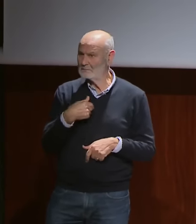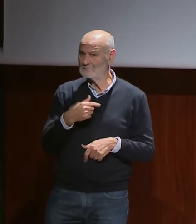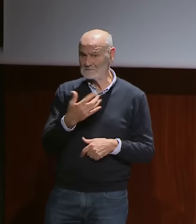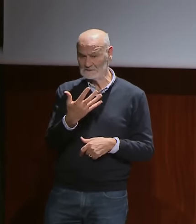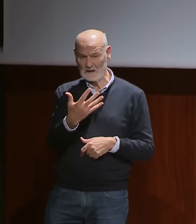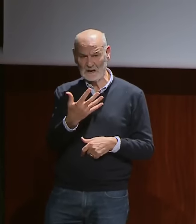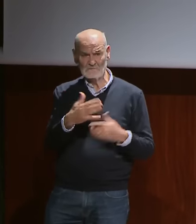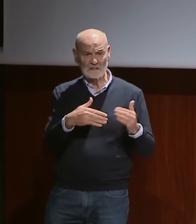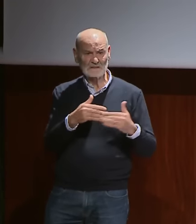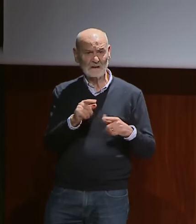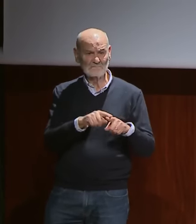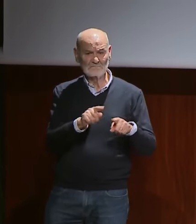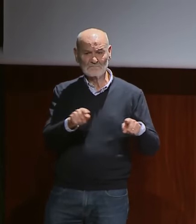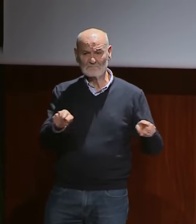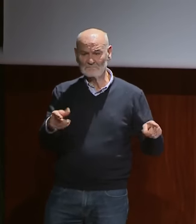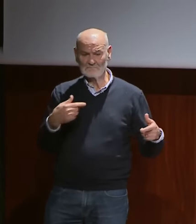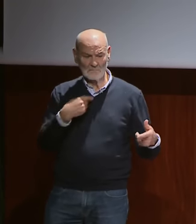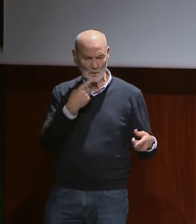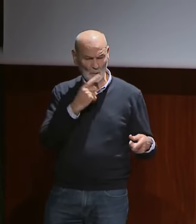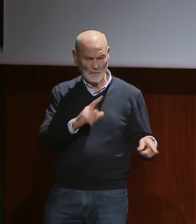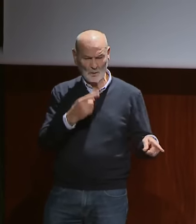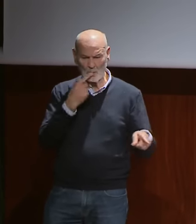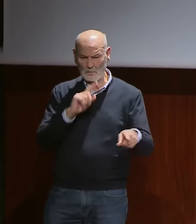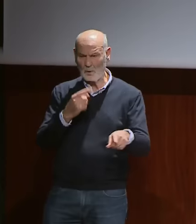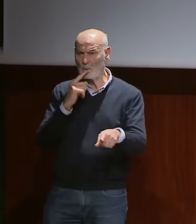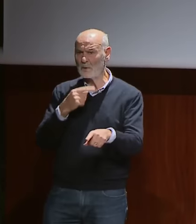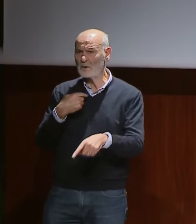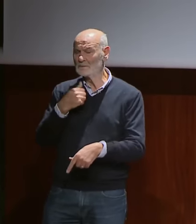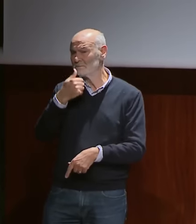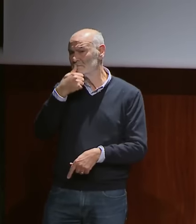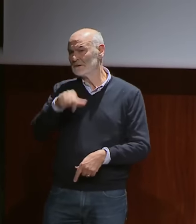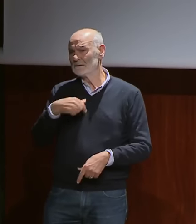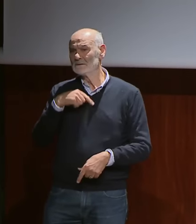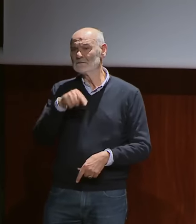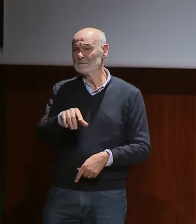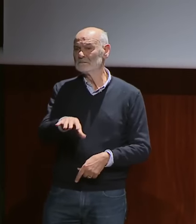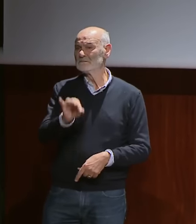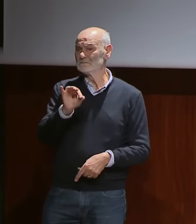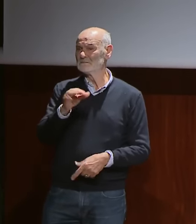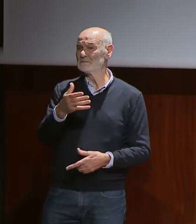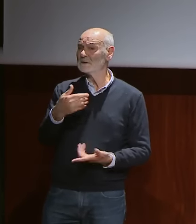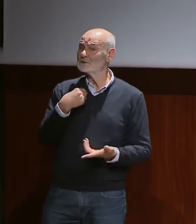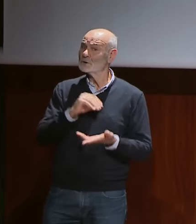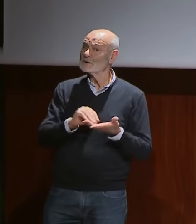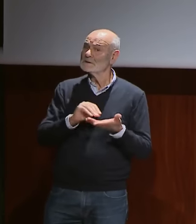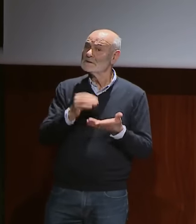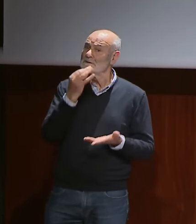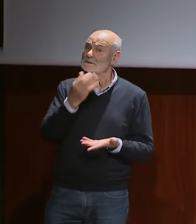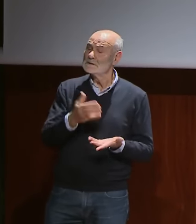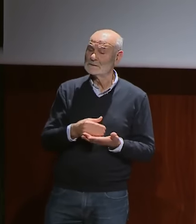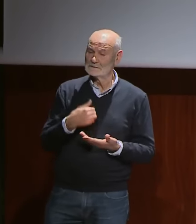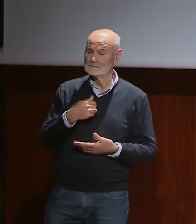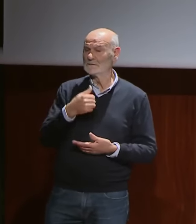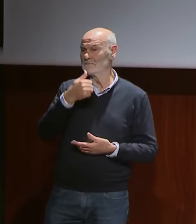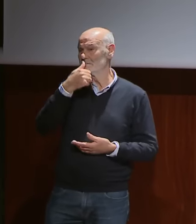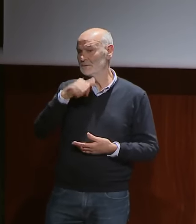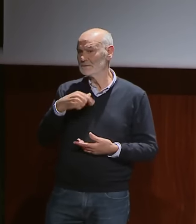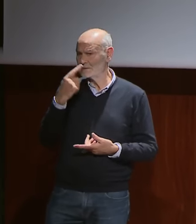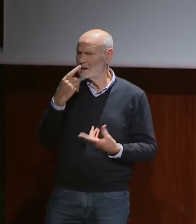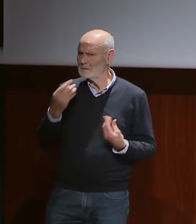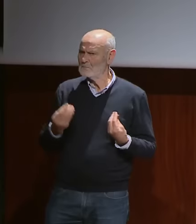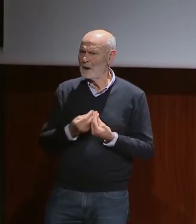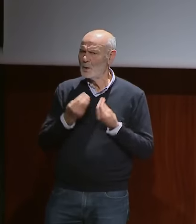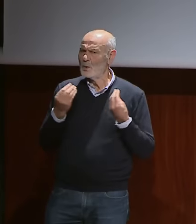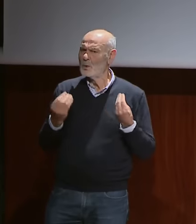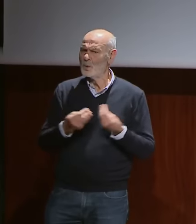choix. Hein. Ça a été imposé à l'école. On avait le choix entre 5 métiers. Donc, on choisissait le moins pire pour nous. C'est ce